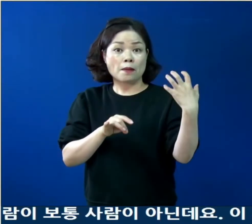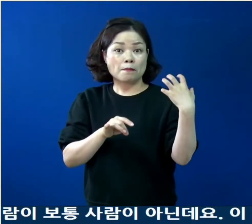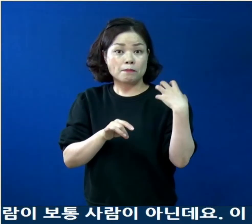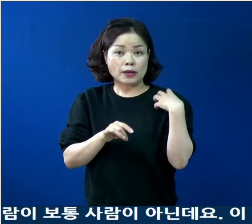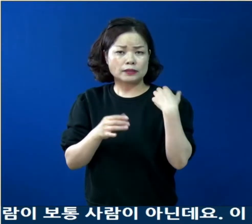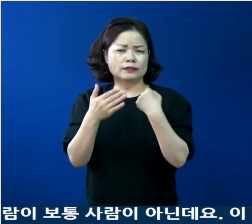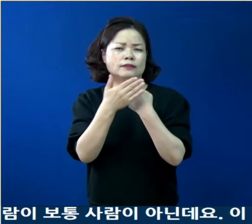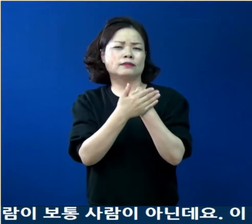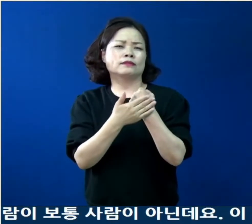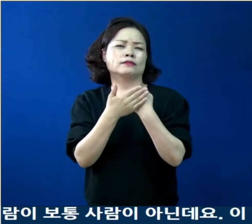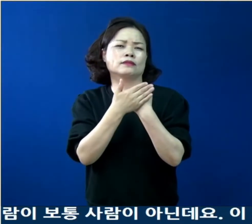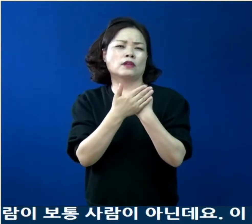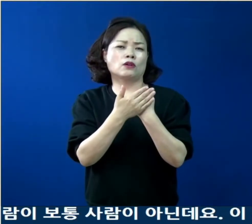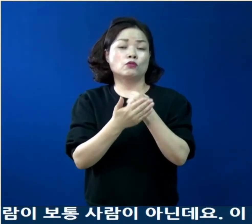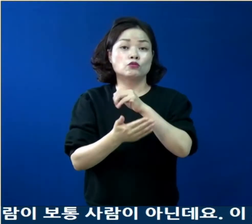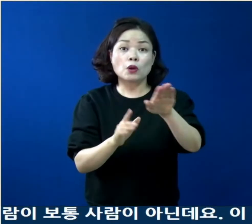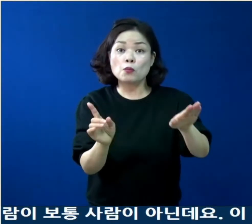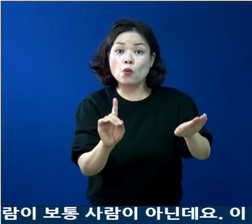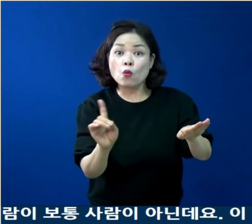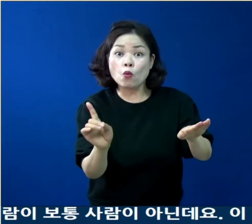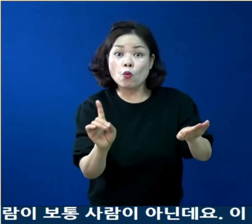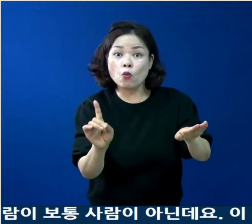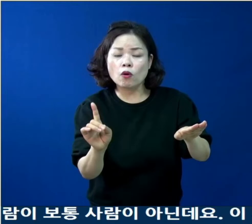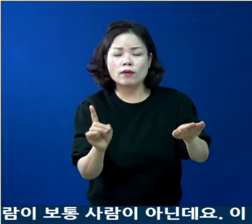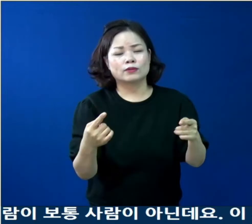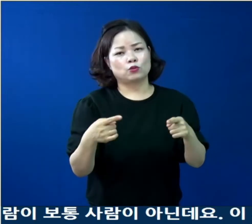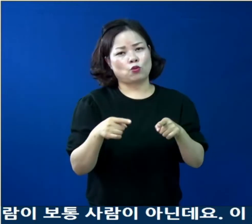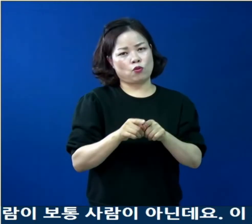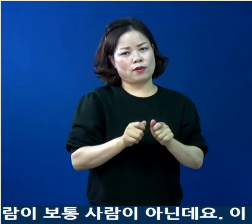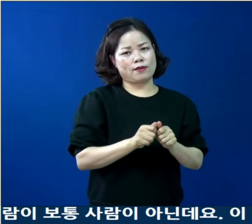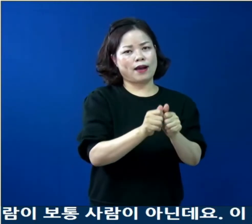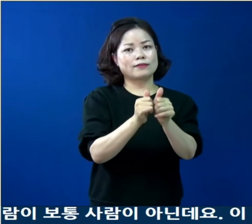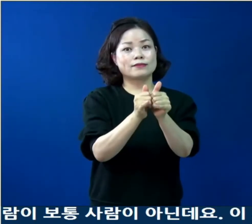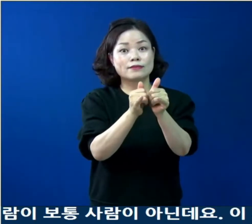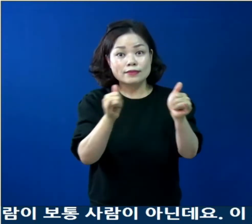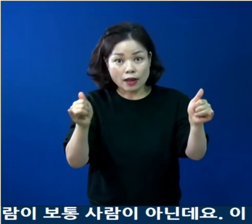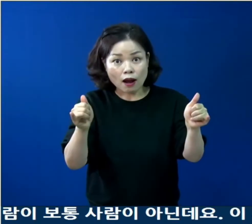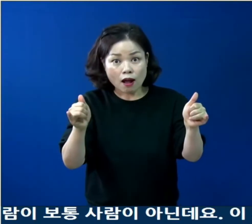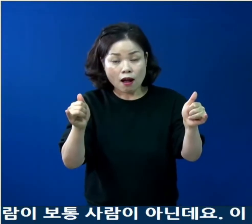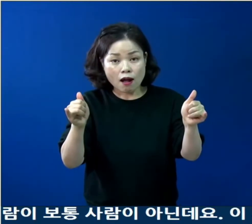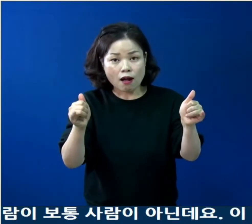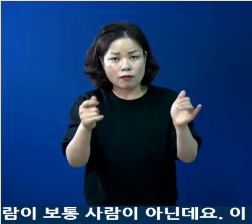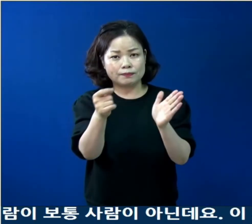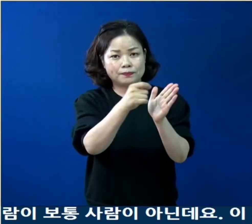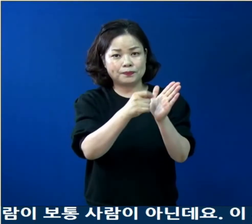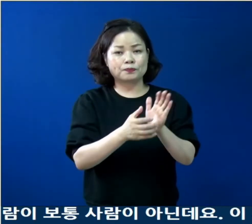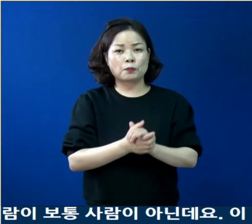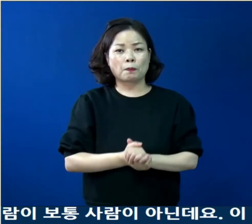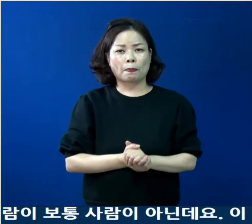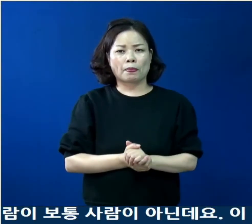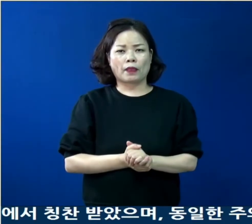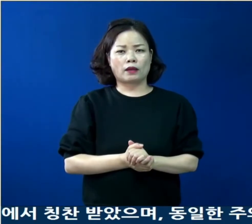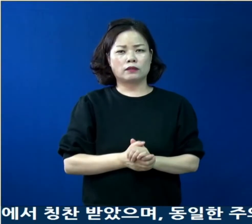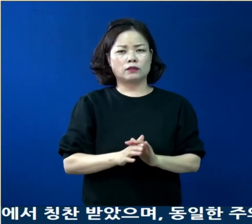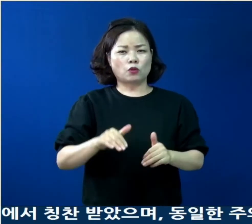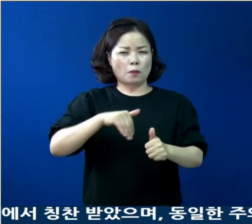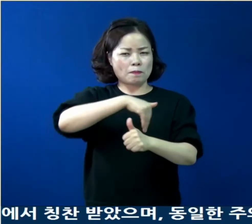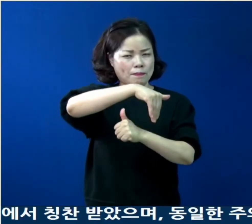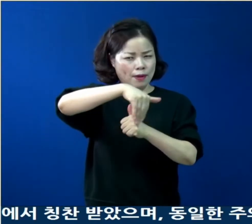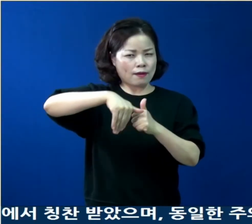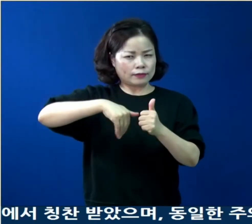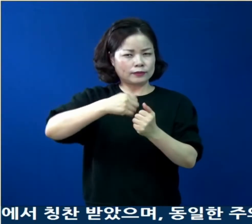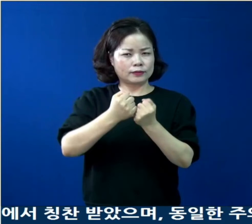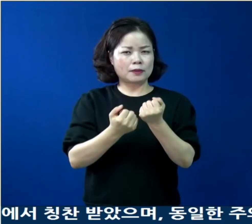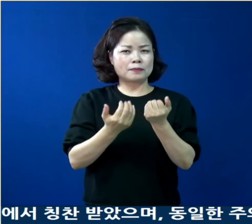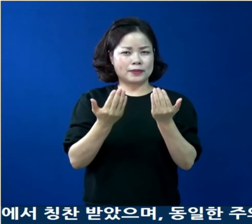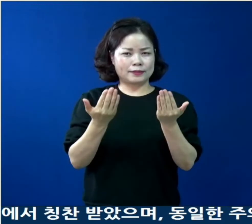은혜의 일로 우리와 뭐하는 자? 동행하는 자다라고 얘기합니다. 내려와 주시고요. 자, 이것도 배경 조금만